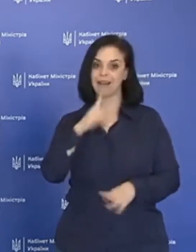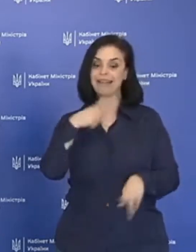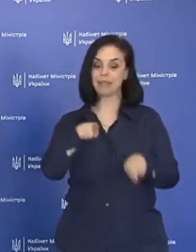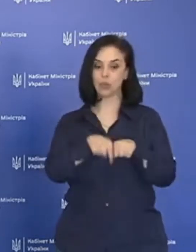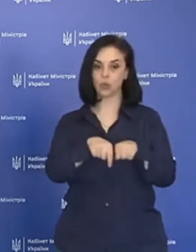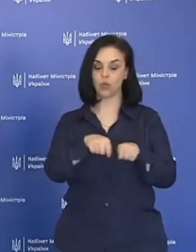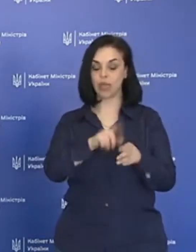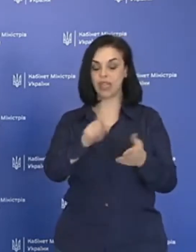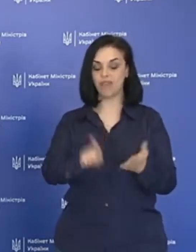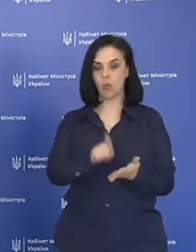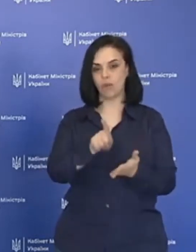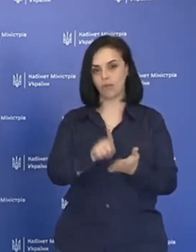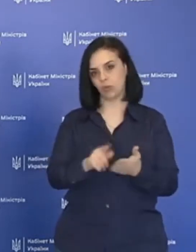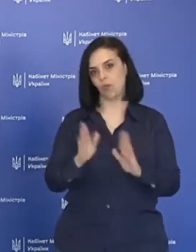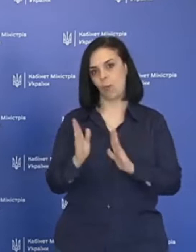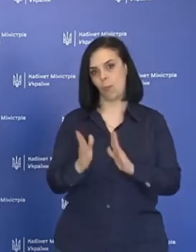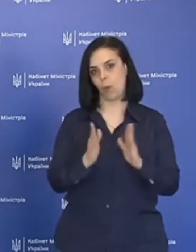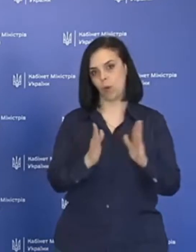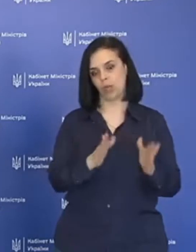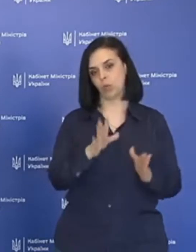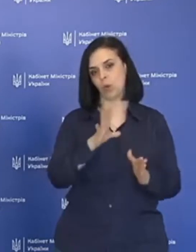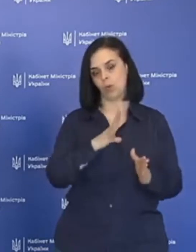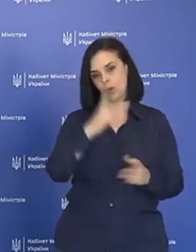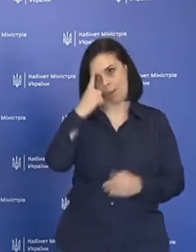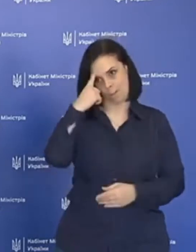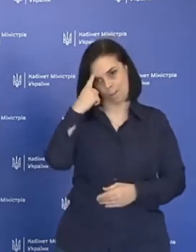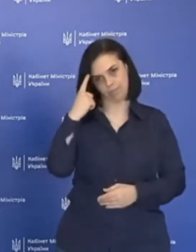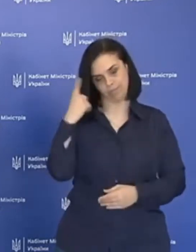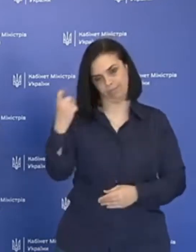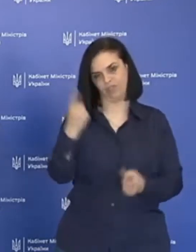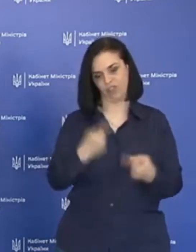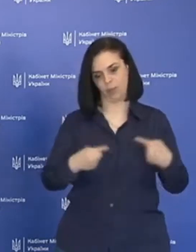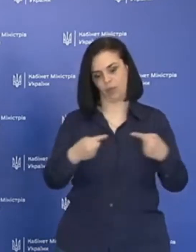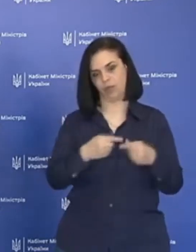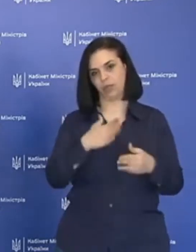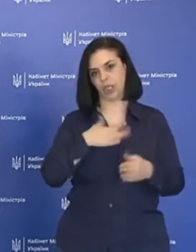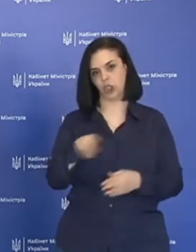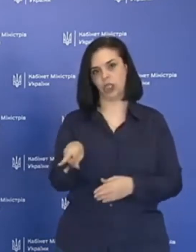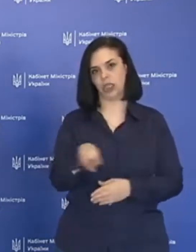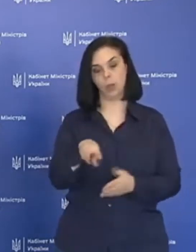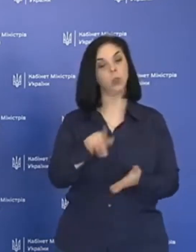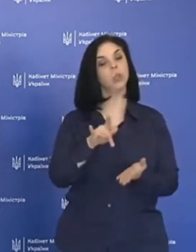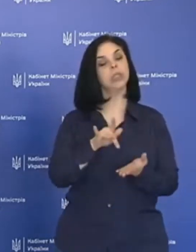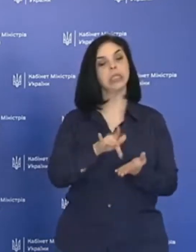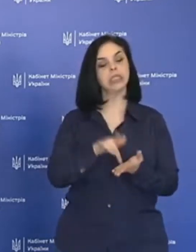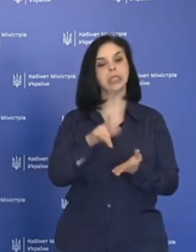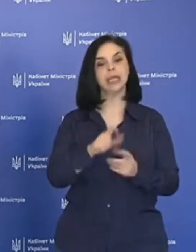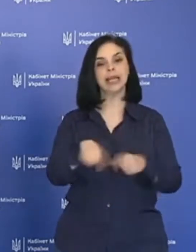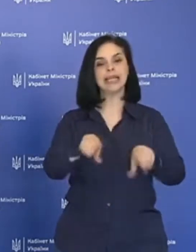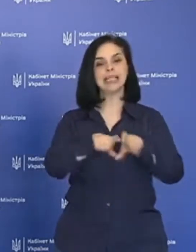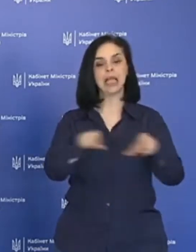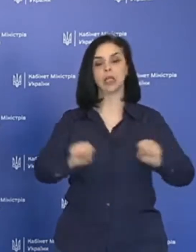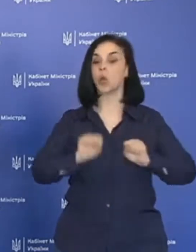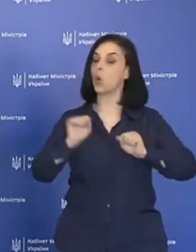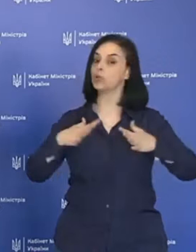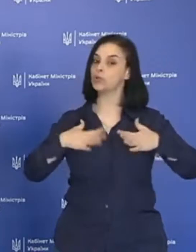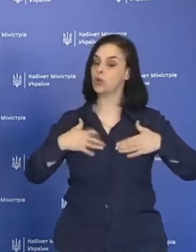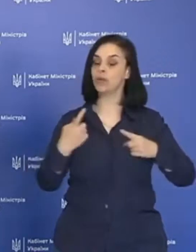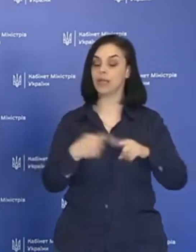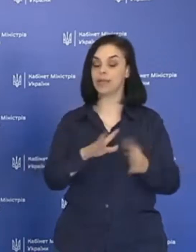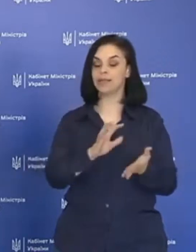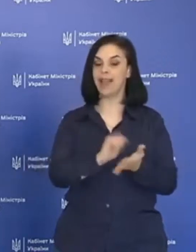ПЛР-тестуванні в обов'язковому порядку було повідомлено відповідно наші лабораторні центри, заклади охорони здоров'я,